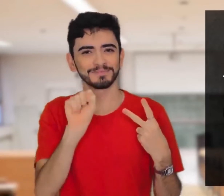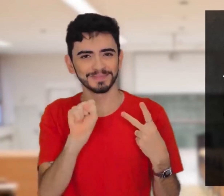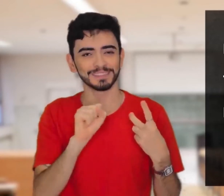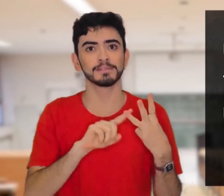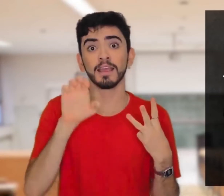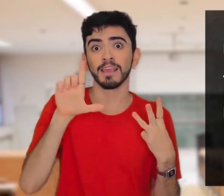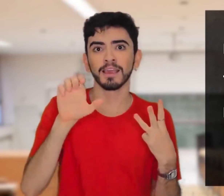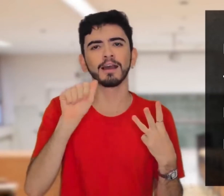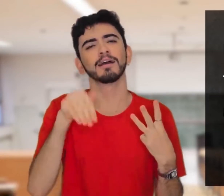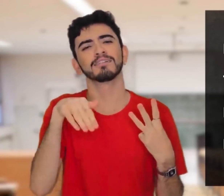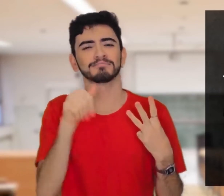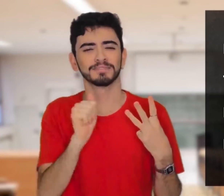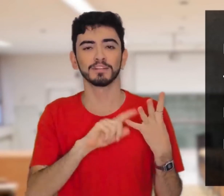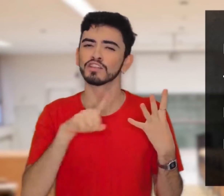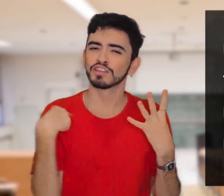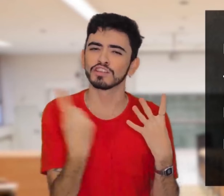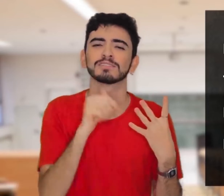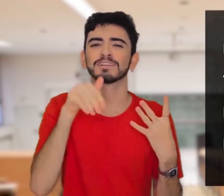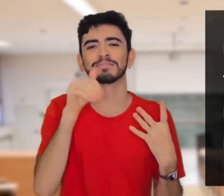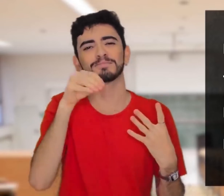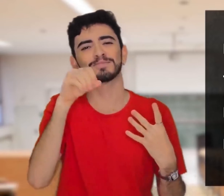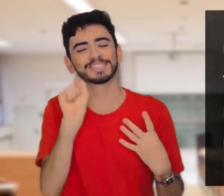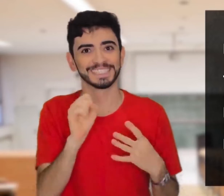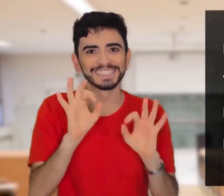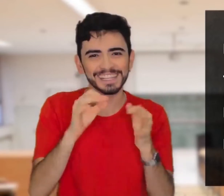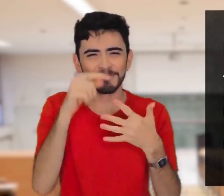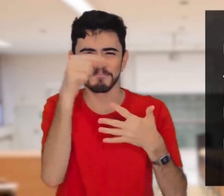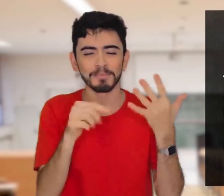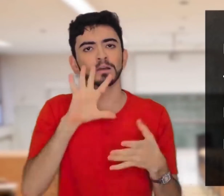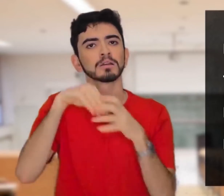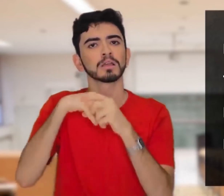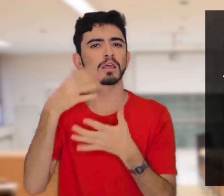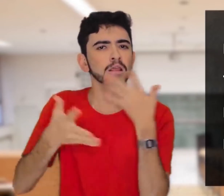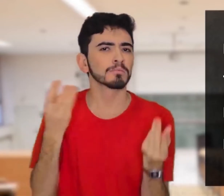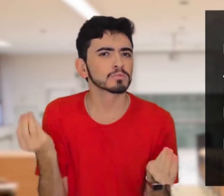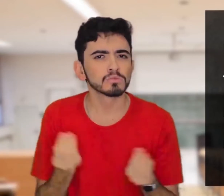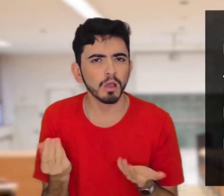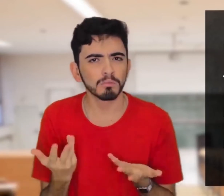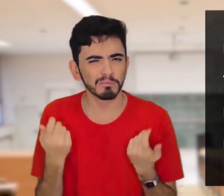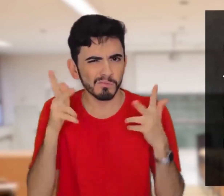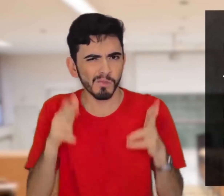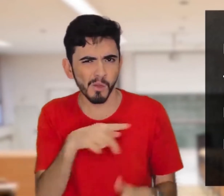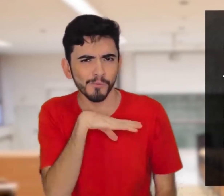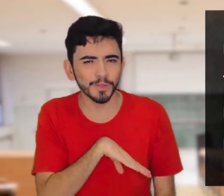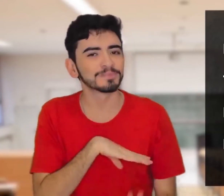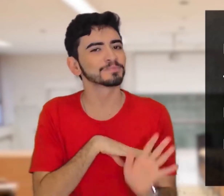amas, ele ama, nós amamos, certo? Isso é na língua portuguesa, mas e na Libras? É igual ao